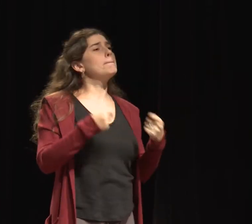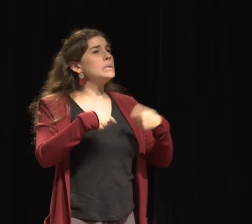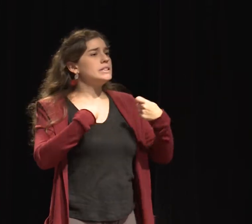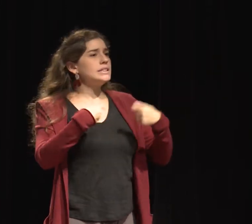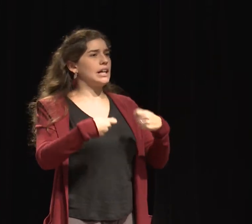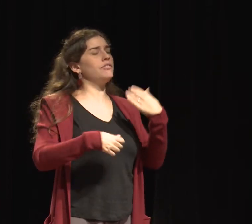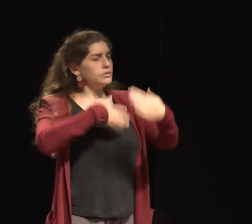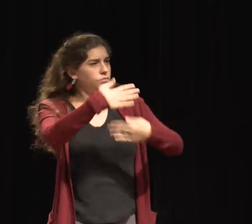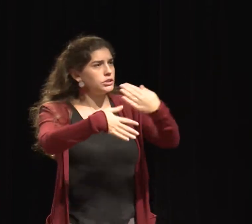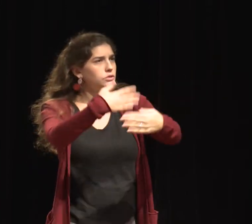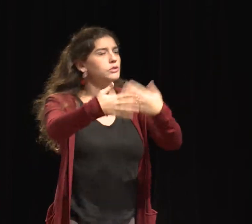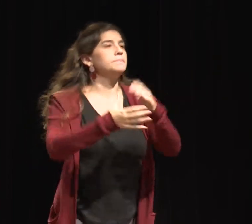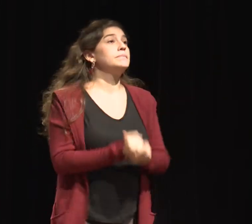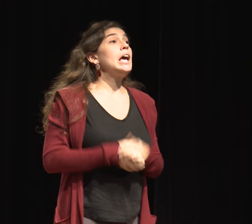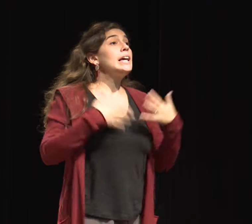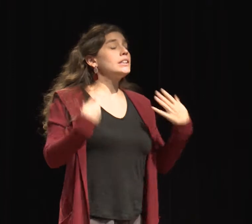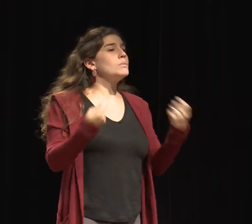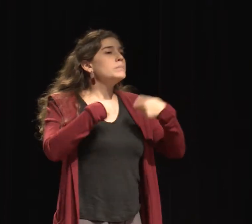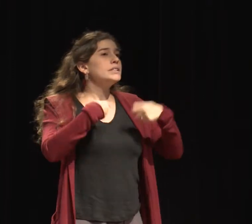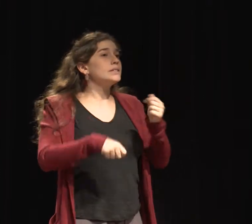a língua de sinais dentro da academia ela precisava ser desenvolvida.